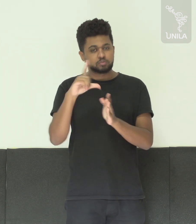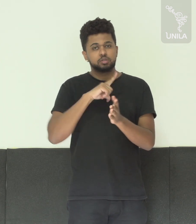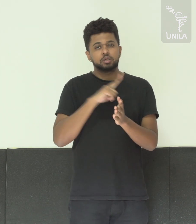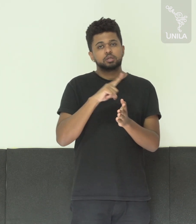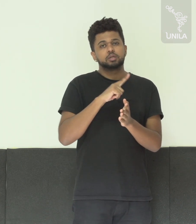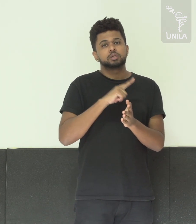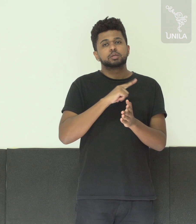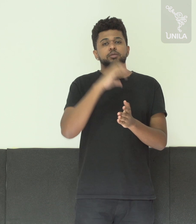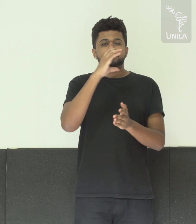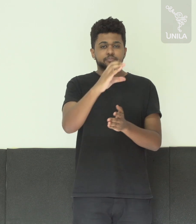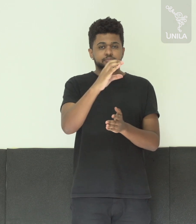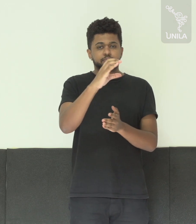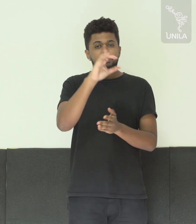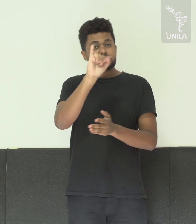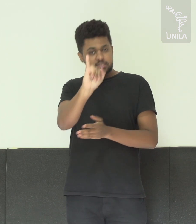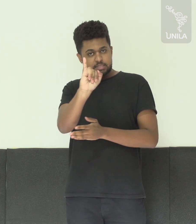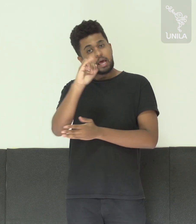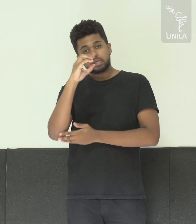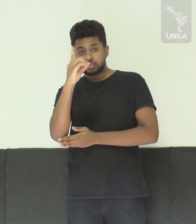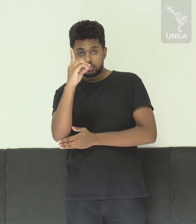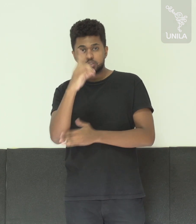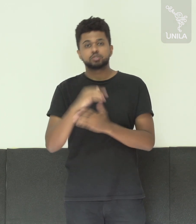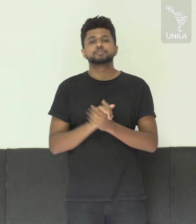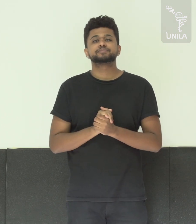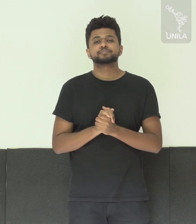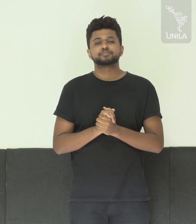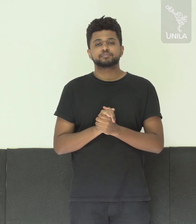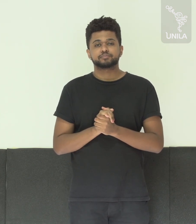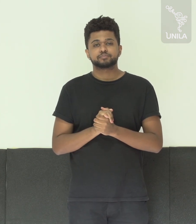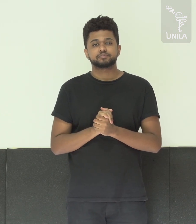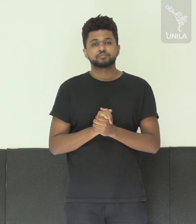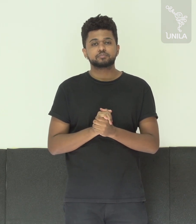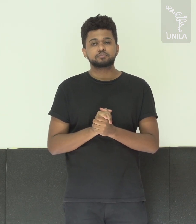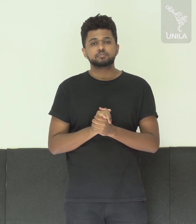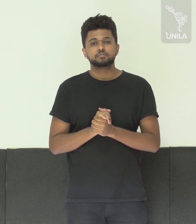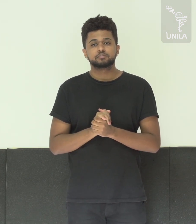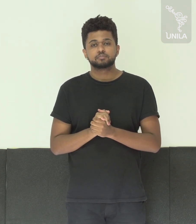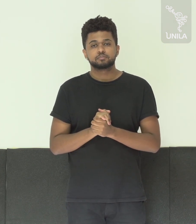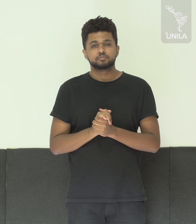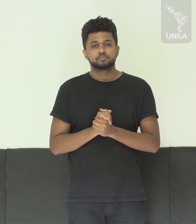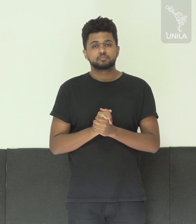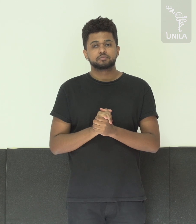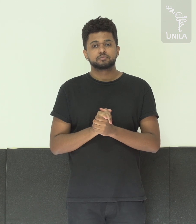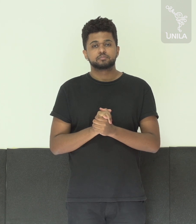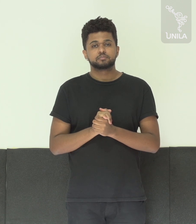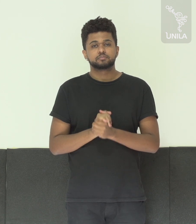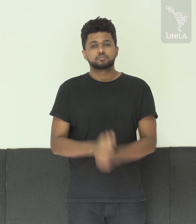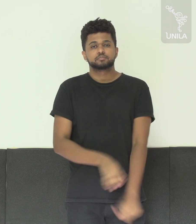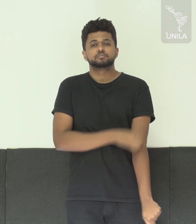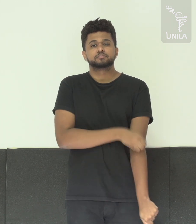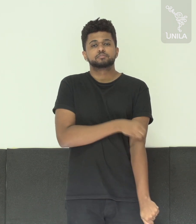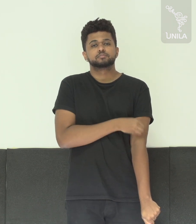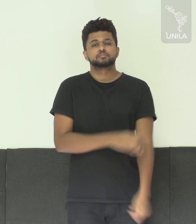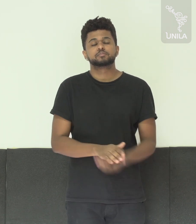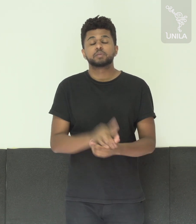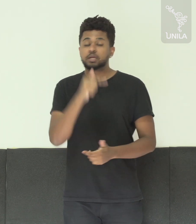da Classificação Internacional de Doença, CID, CID.